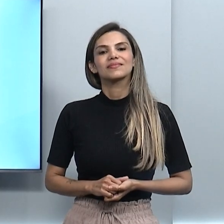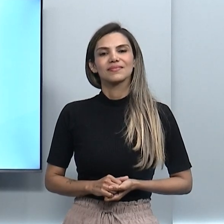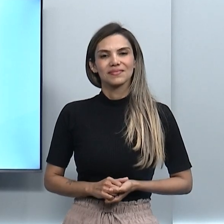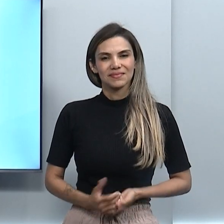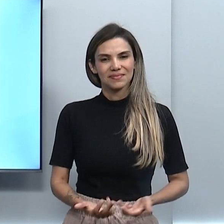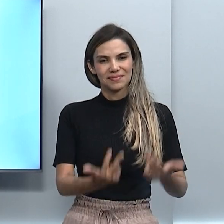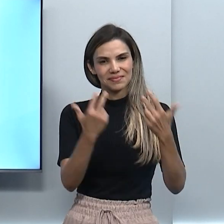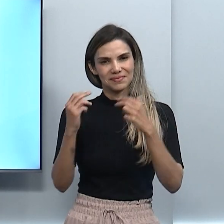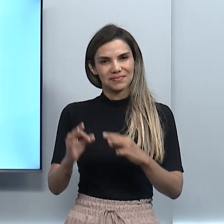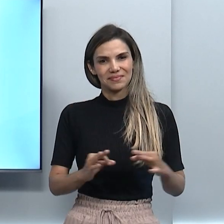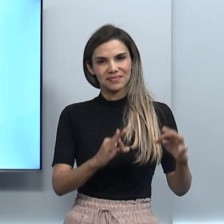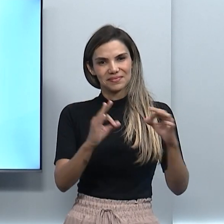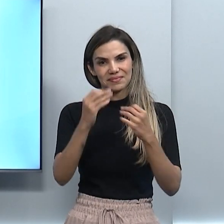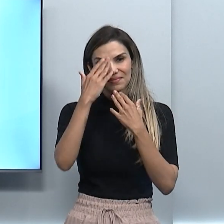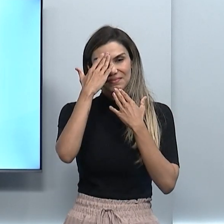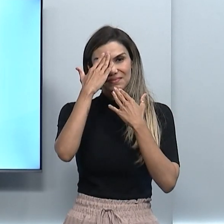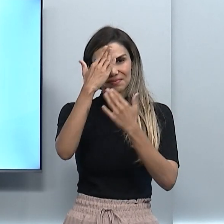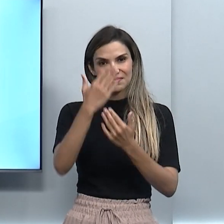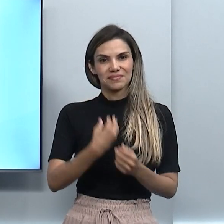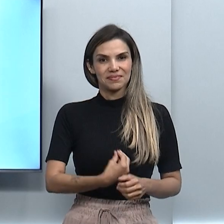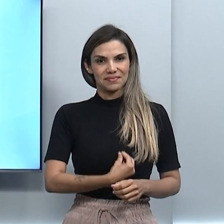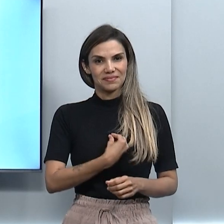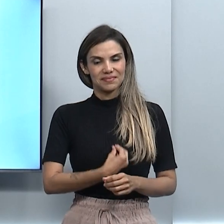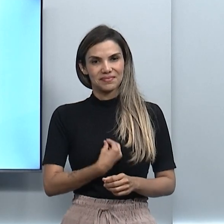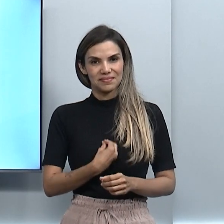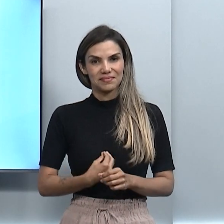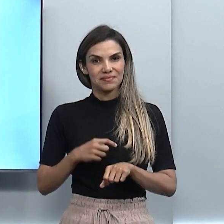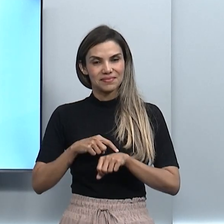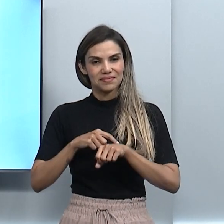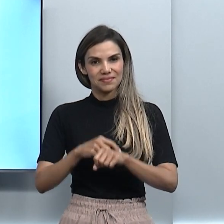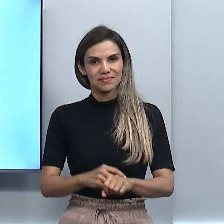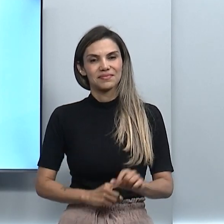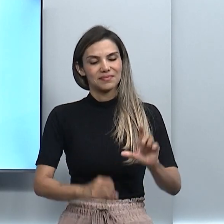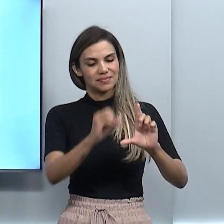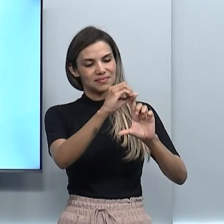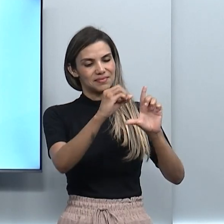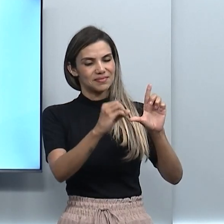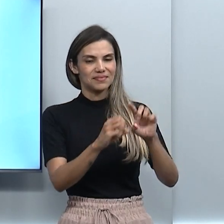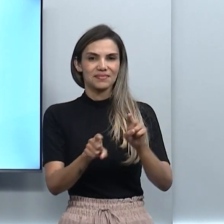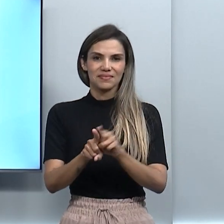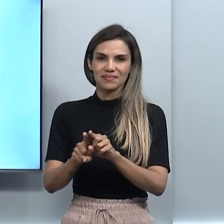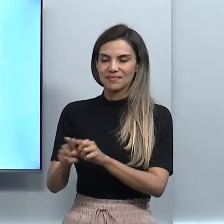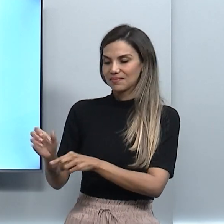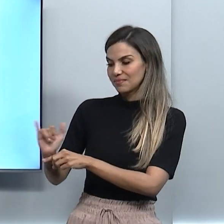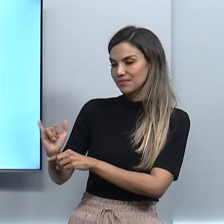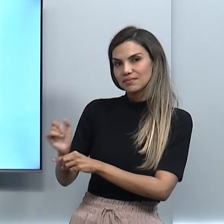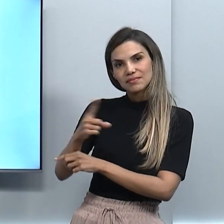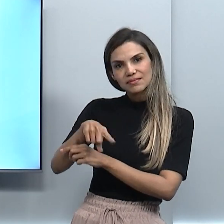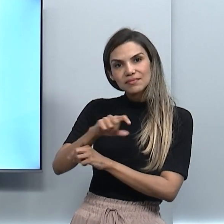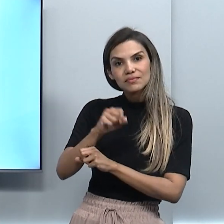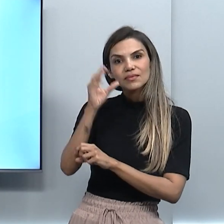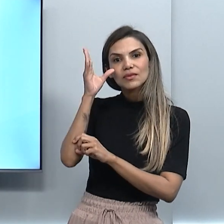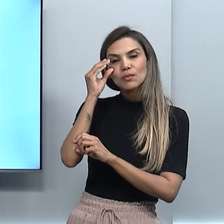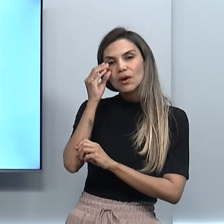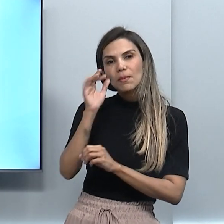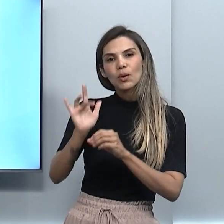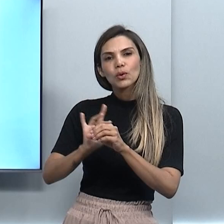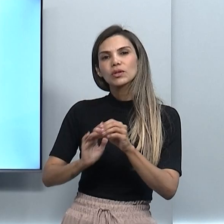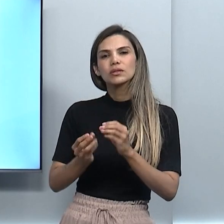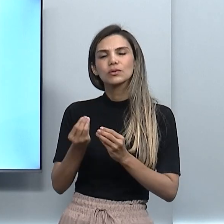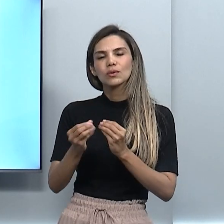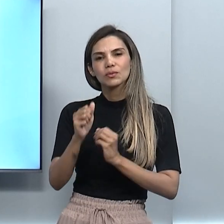Obrigada pela sua companhia. Estamos ao vivo pela TV UFG e pelo nosso canal no YouTube. Também acompanhe o Conexões